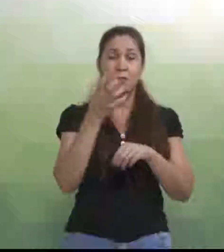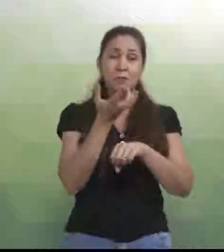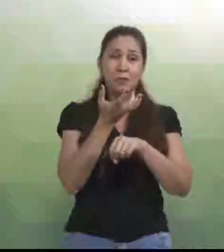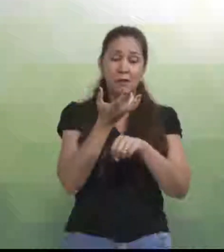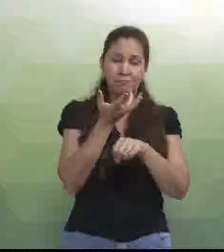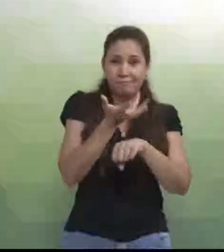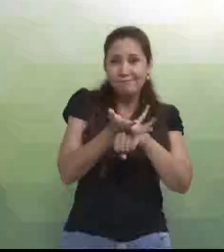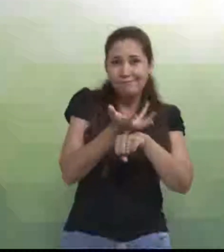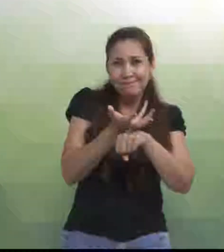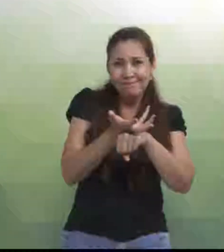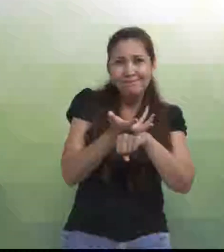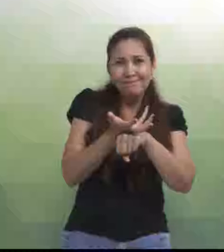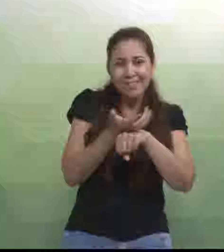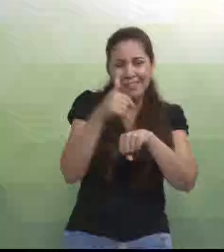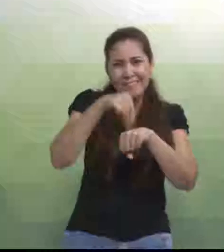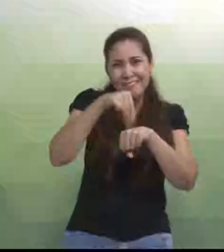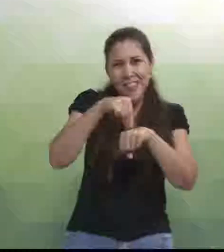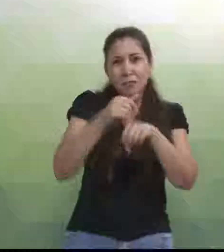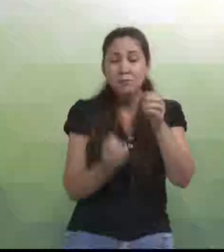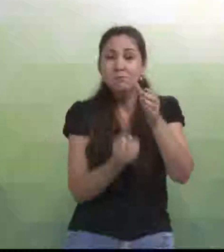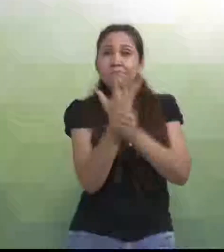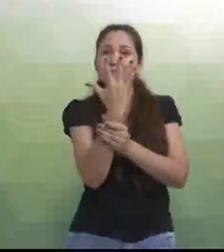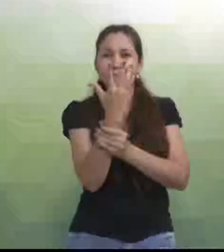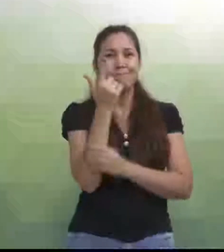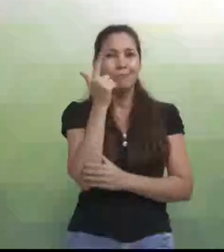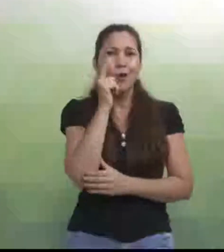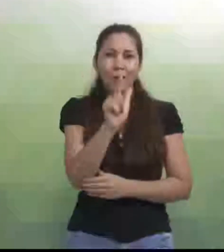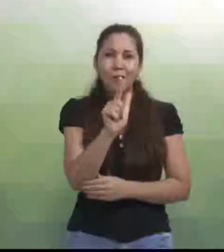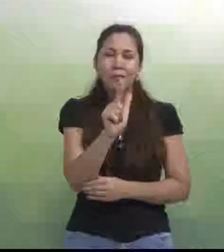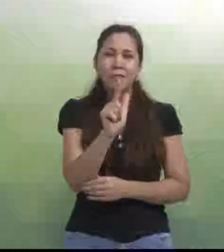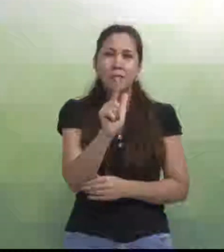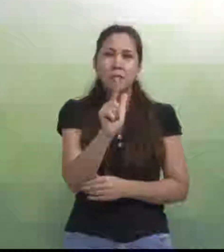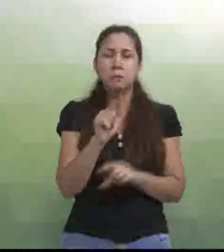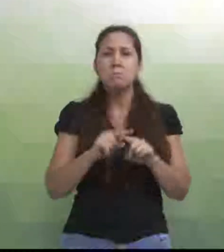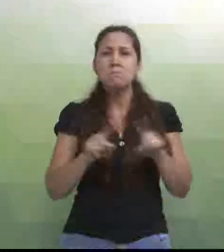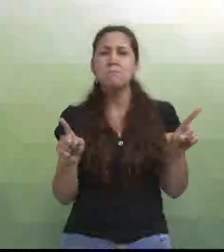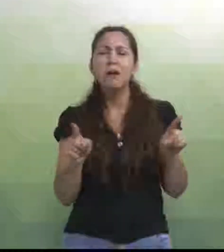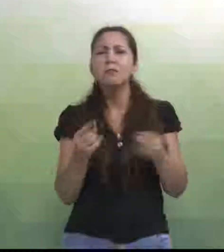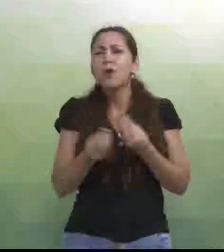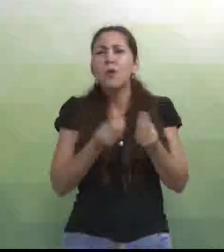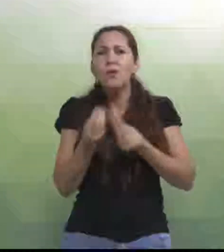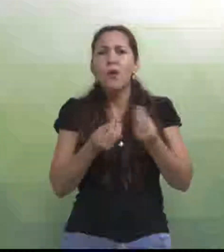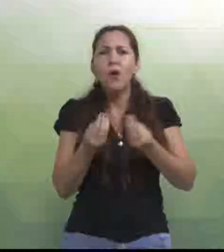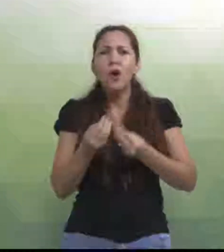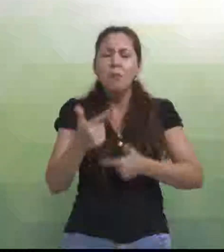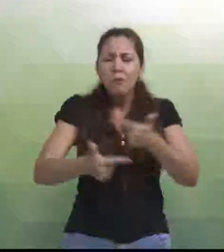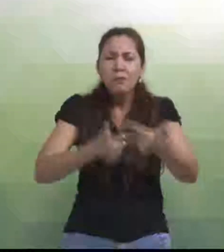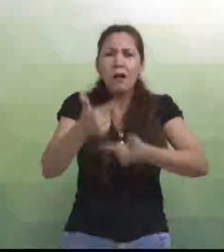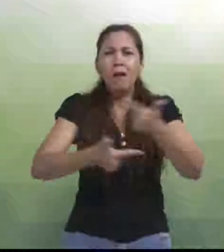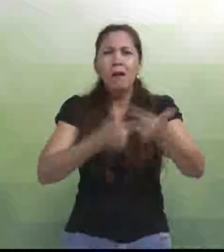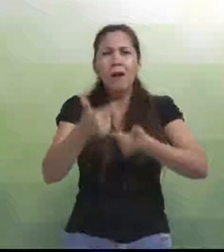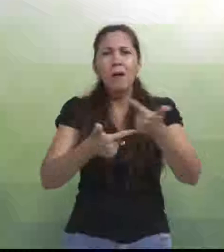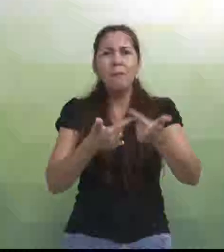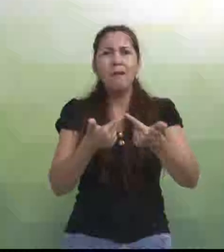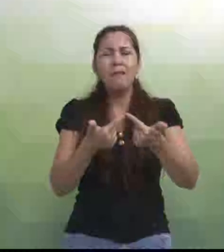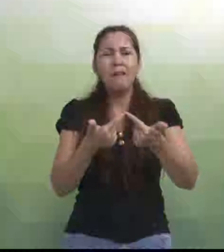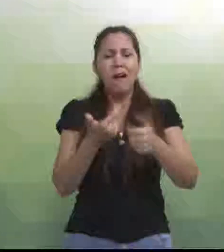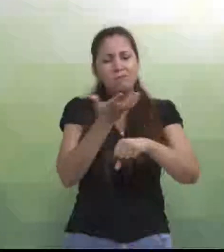Então, a disciplina de Libras, ela veio com essa legislação. Então, na